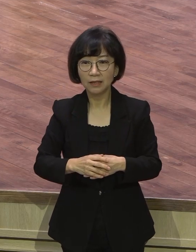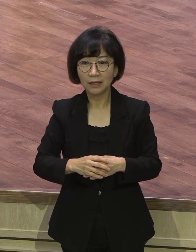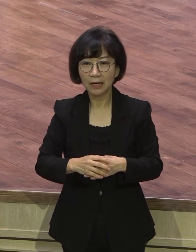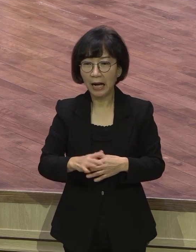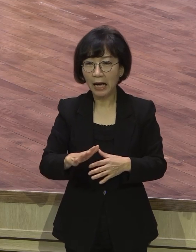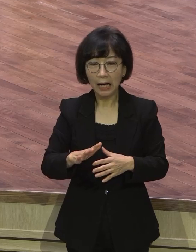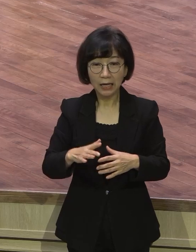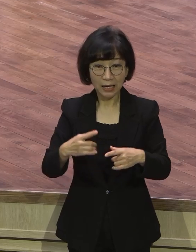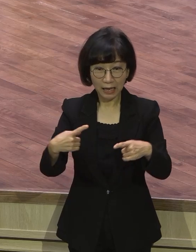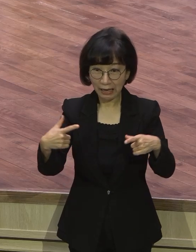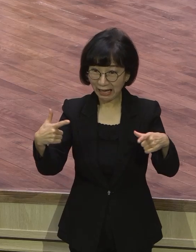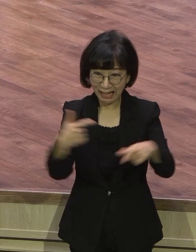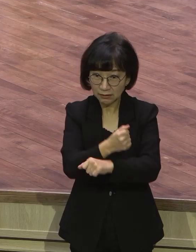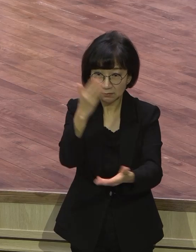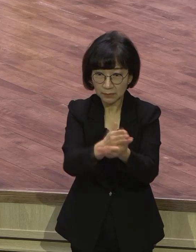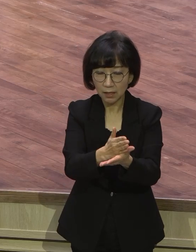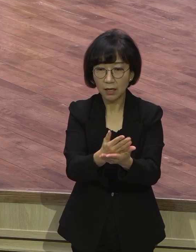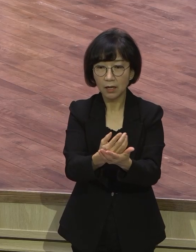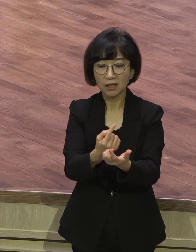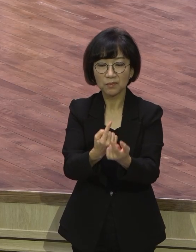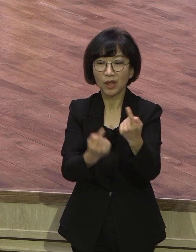원수를 사랑하라.